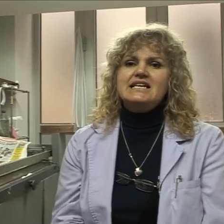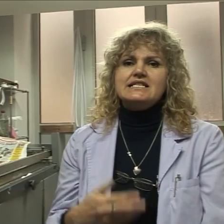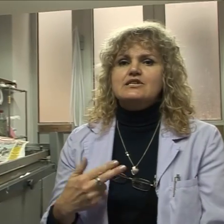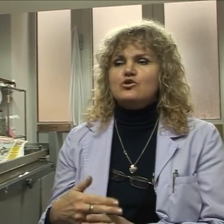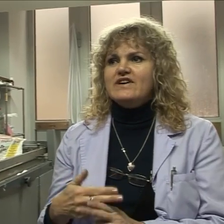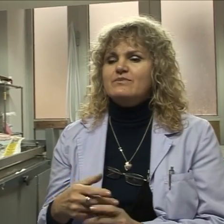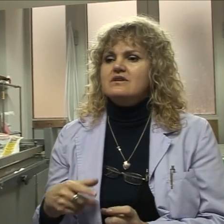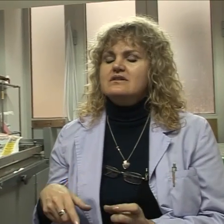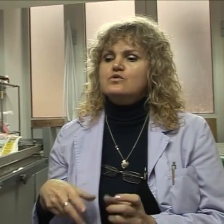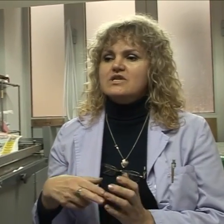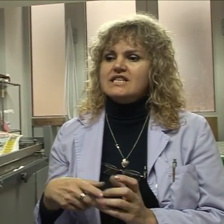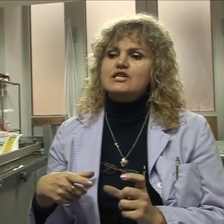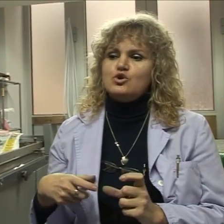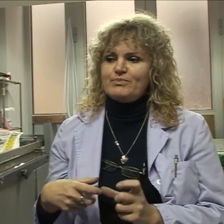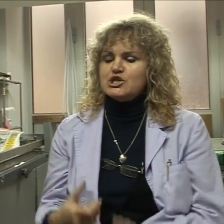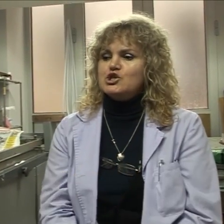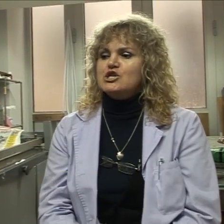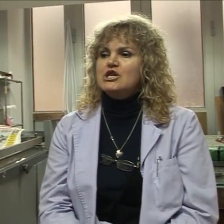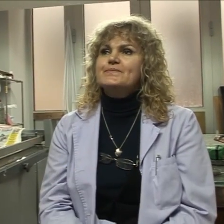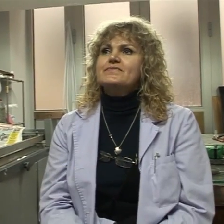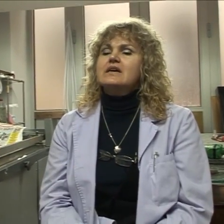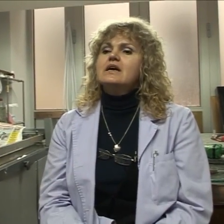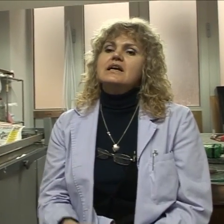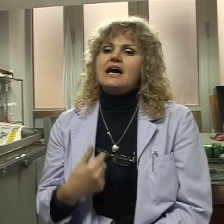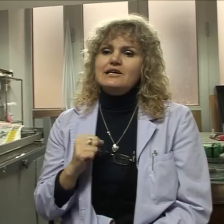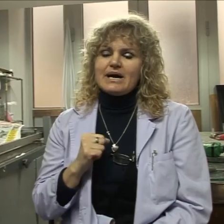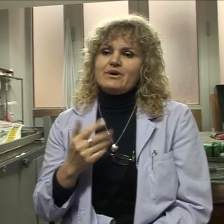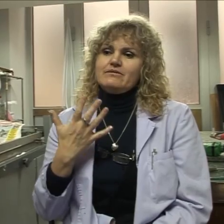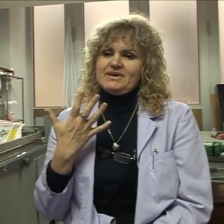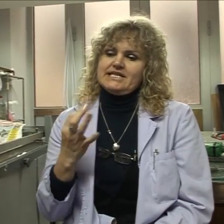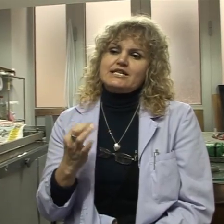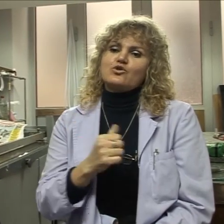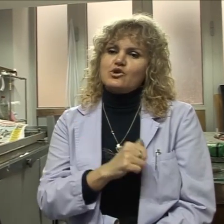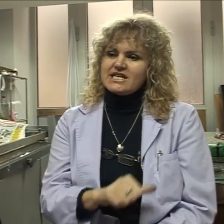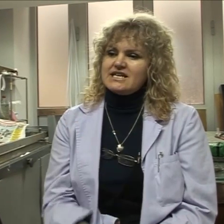Iată, tovem, nu tretat, supașit. Ia ima me patete kodina.